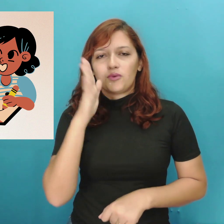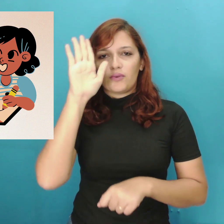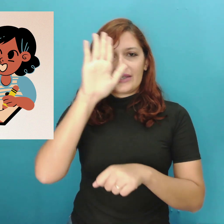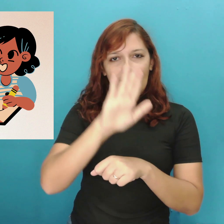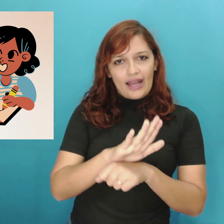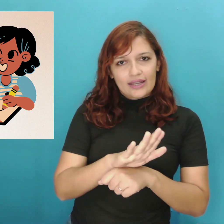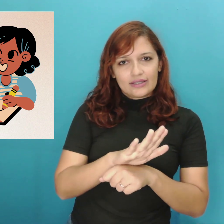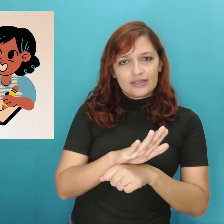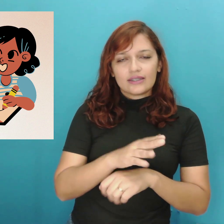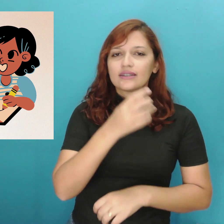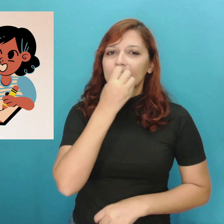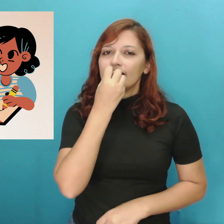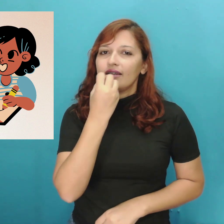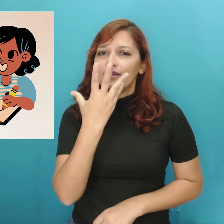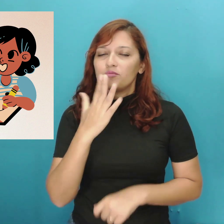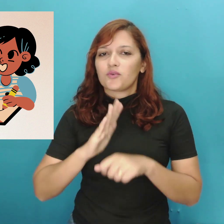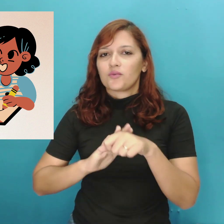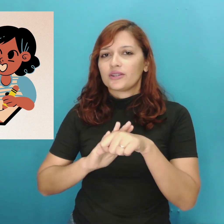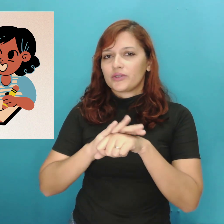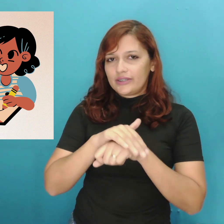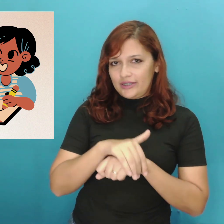boa tarde e boa noite.